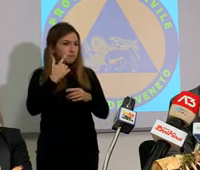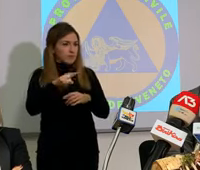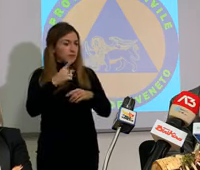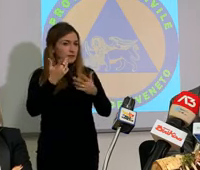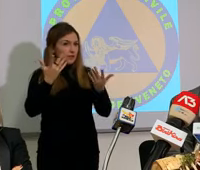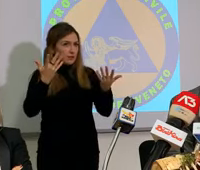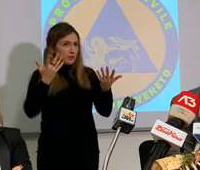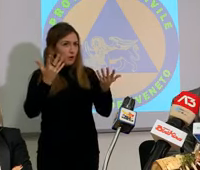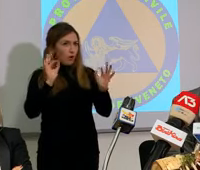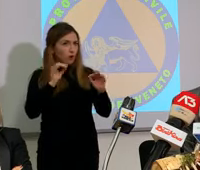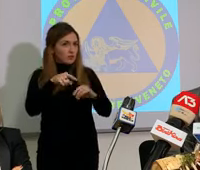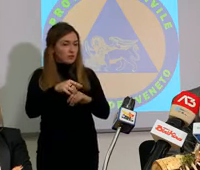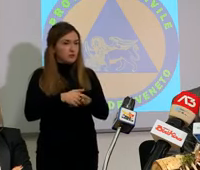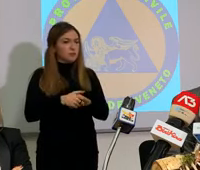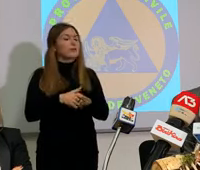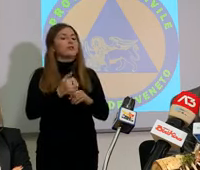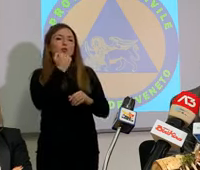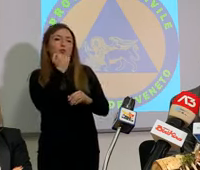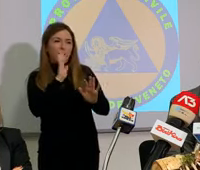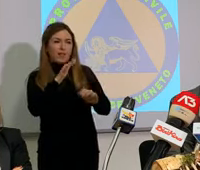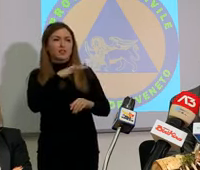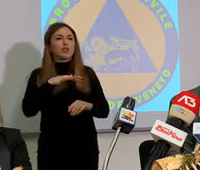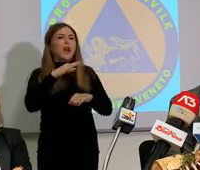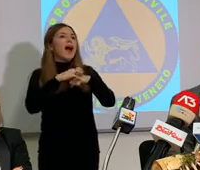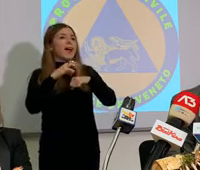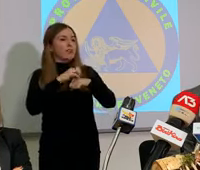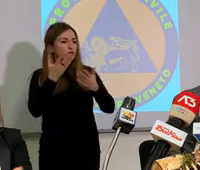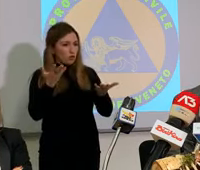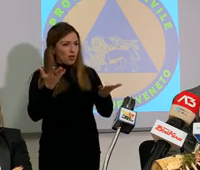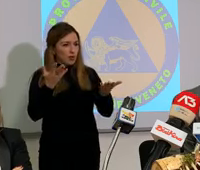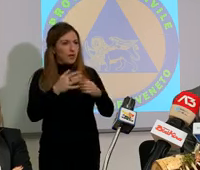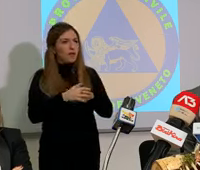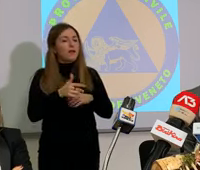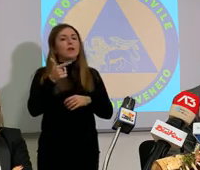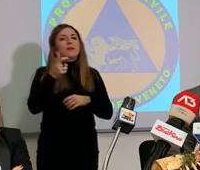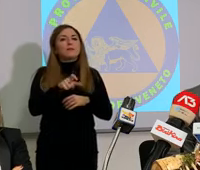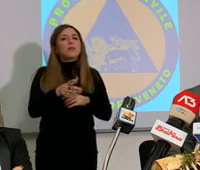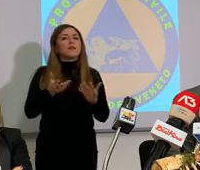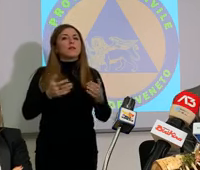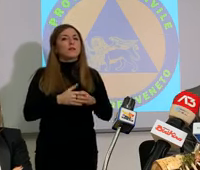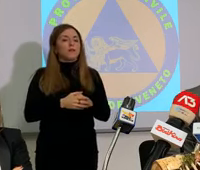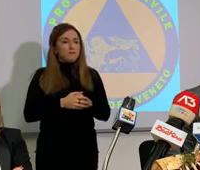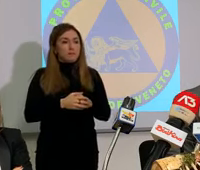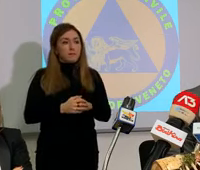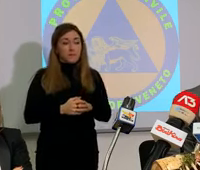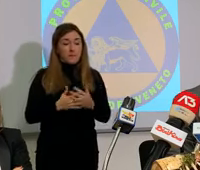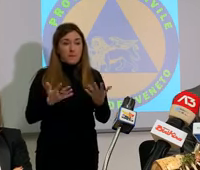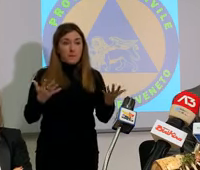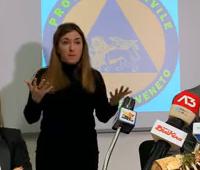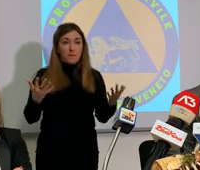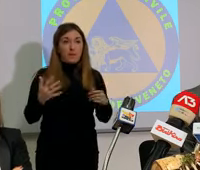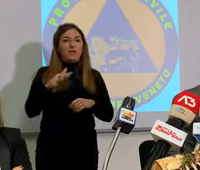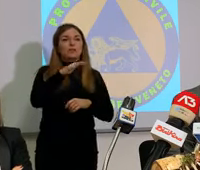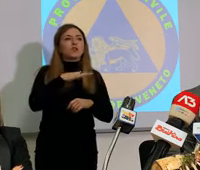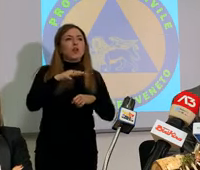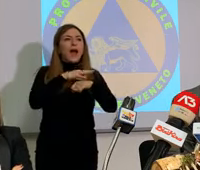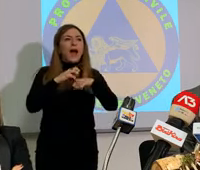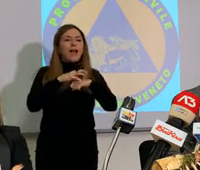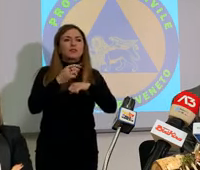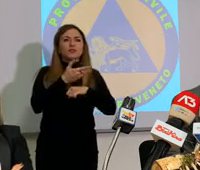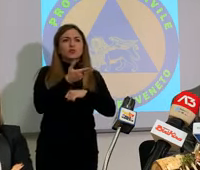c'è la zona arancione scusatemi perché a volte vedo delle narrazioni sulla scelta della zona arancione che